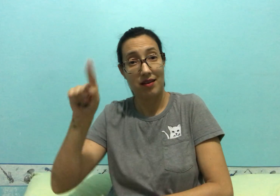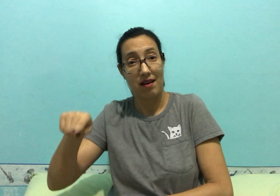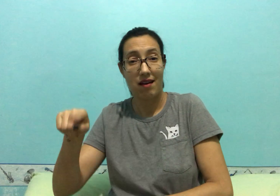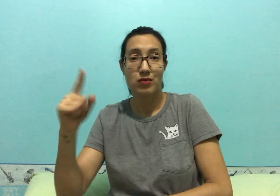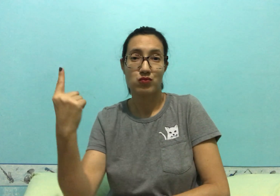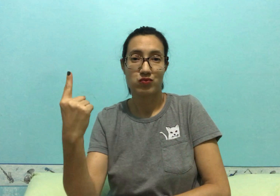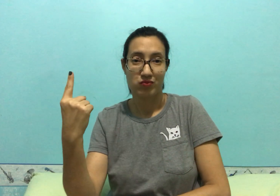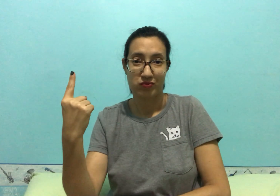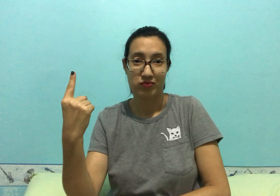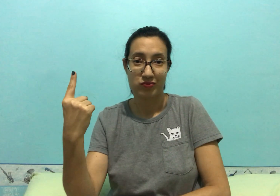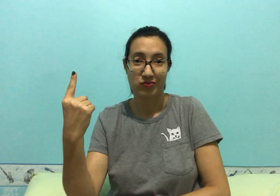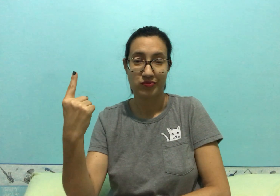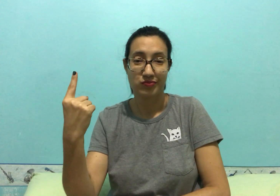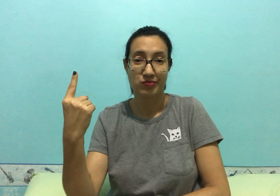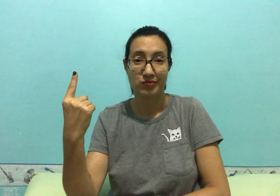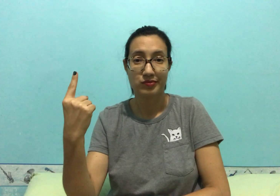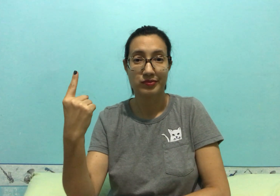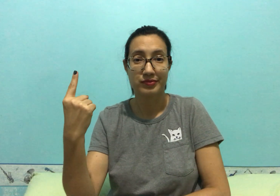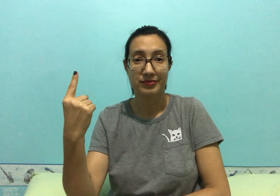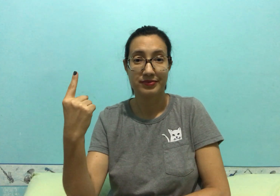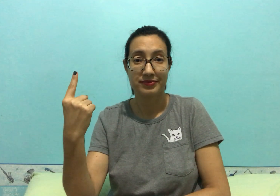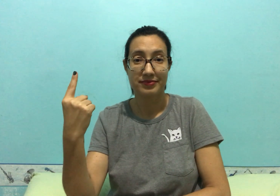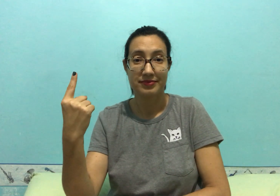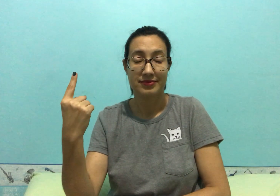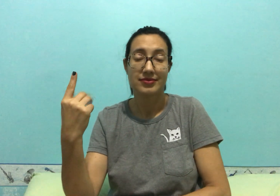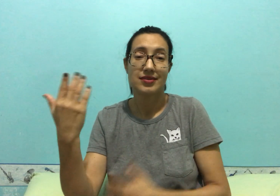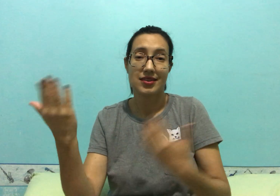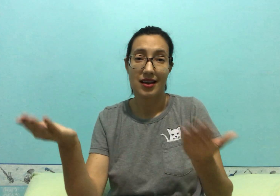aqui ele vai ser 1, né? E passa o D.